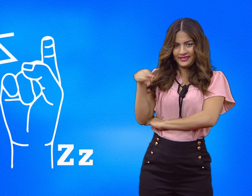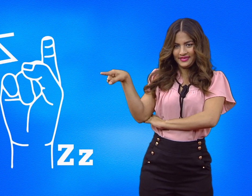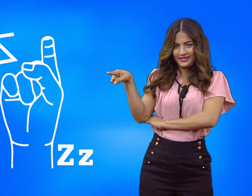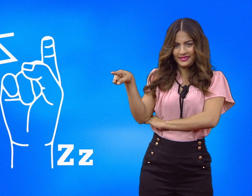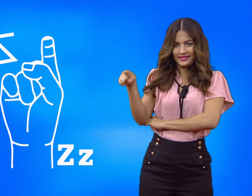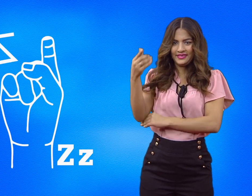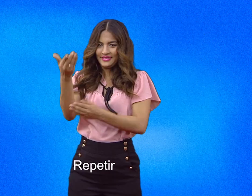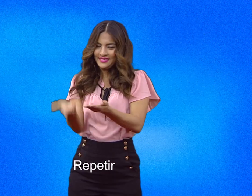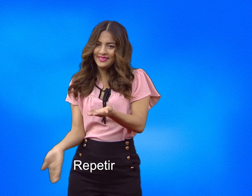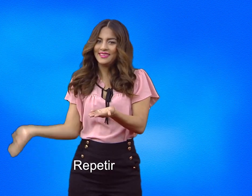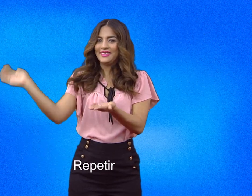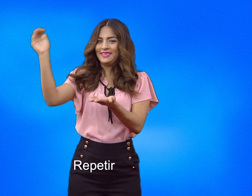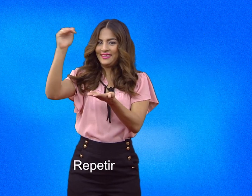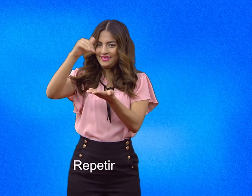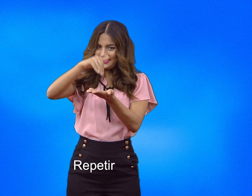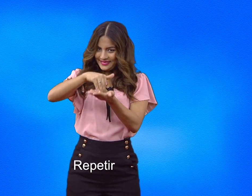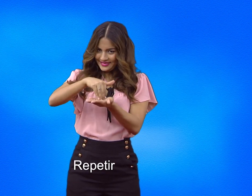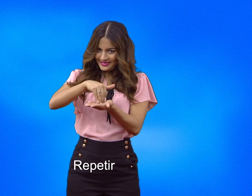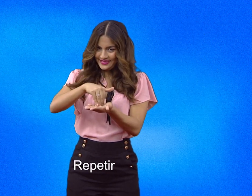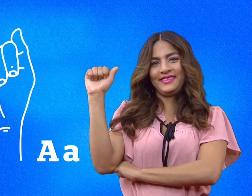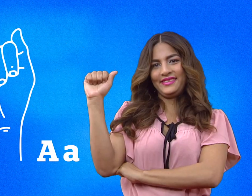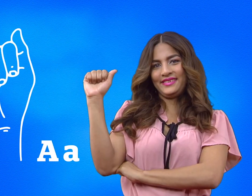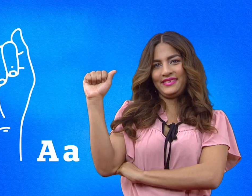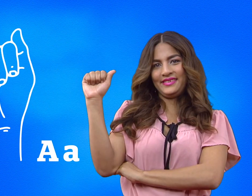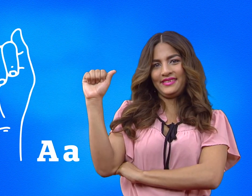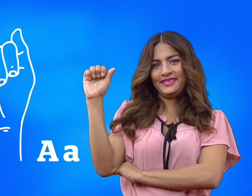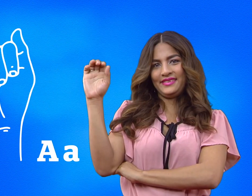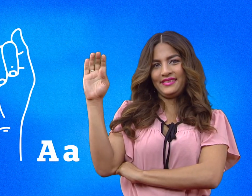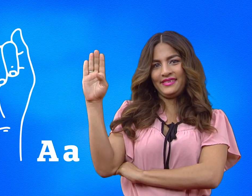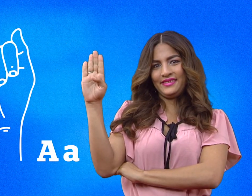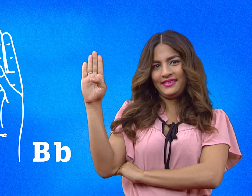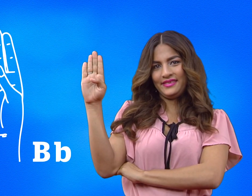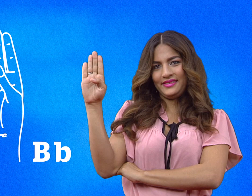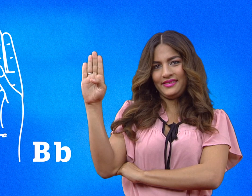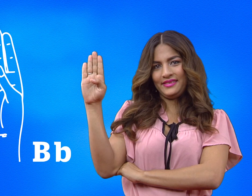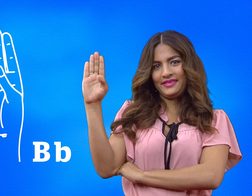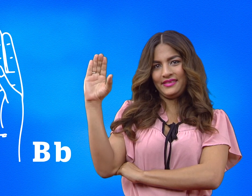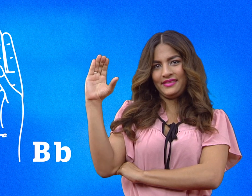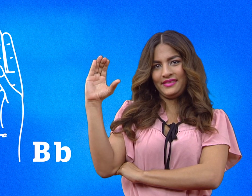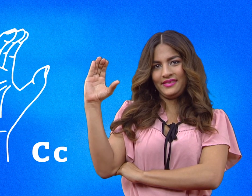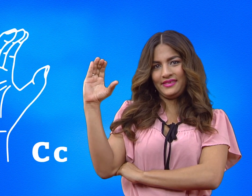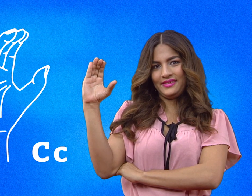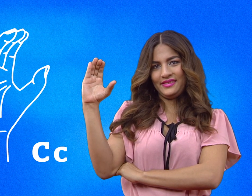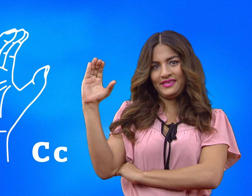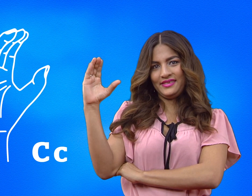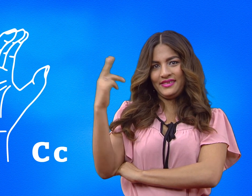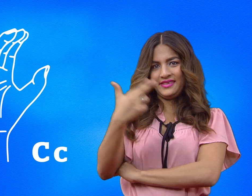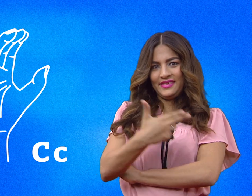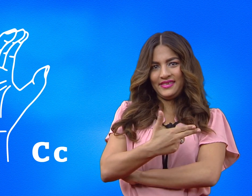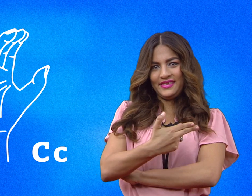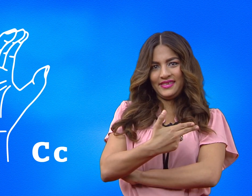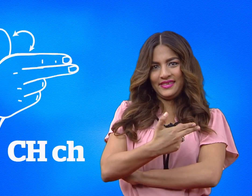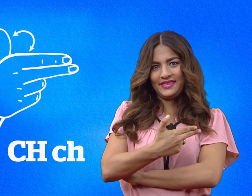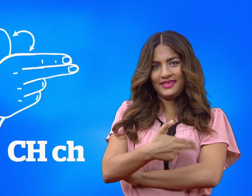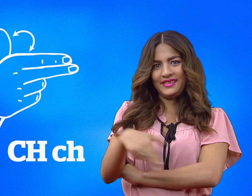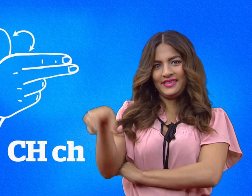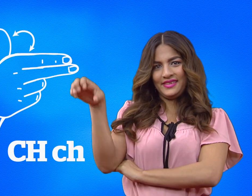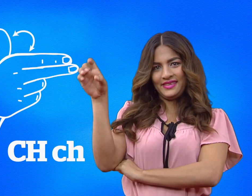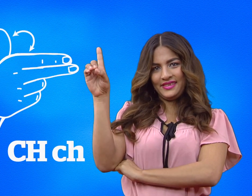T-U-B-W-X-Y-Z. Repetir. A, B, C, C,